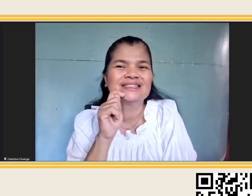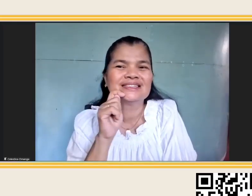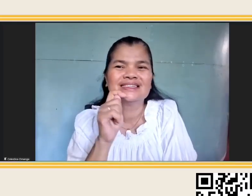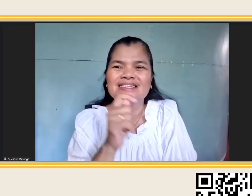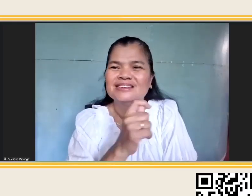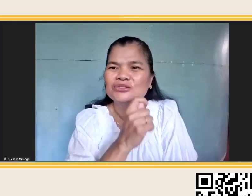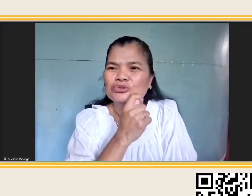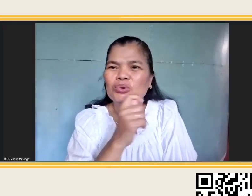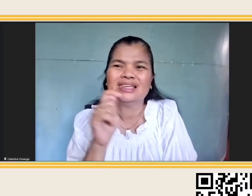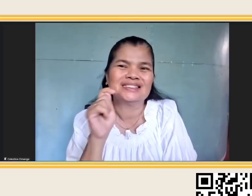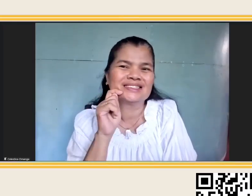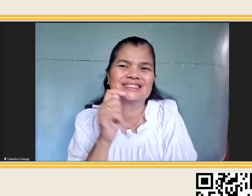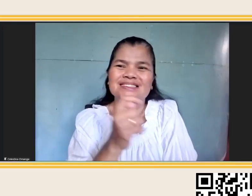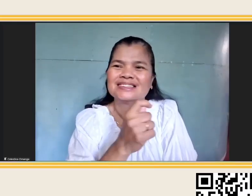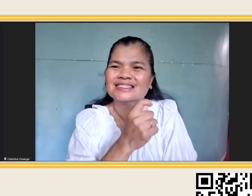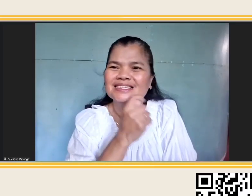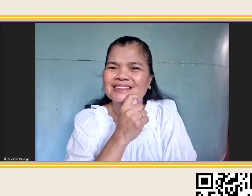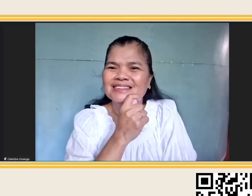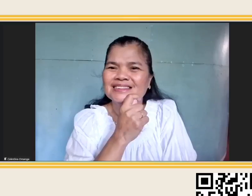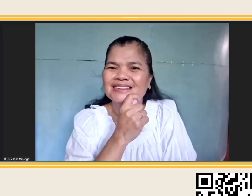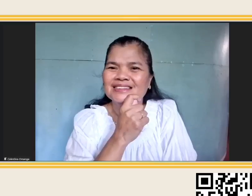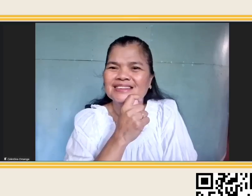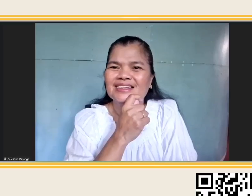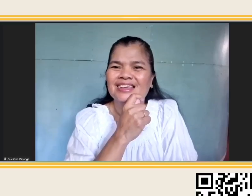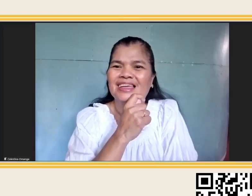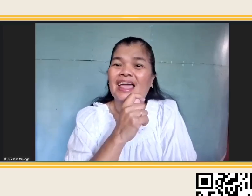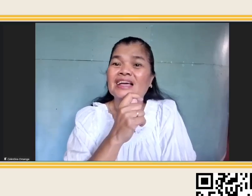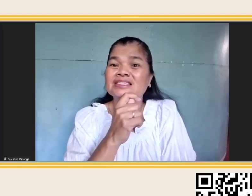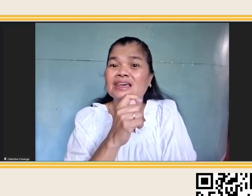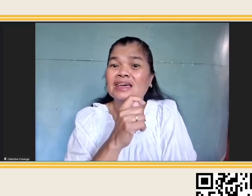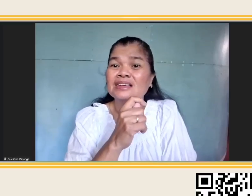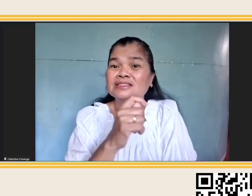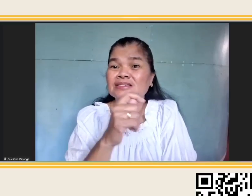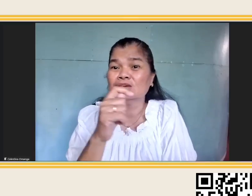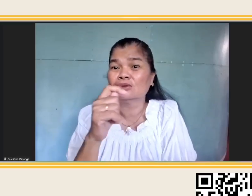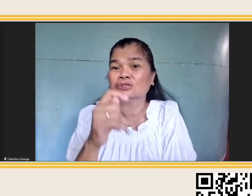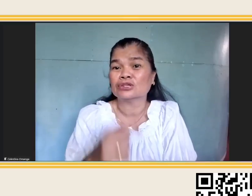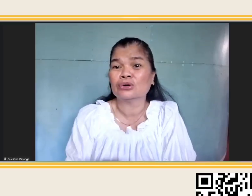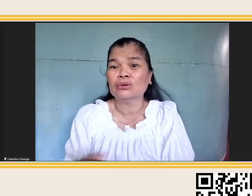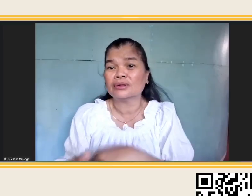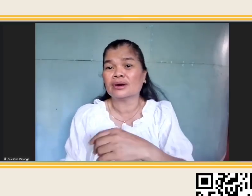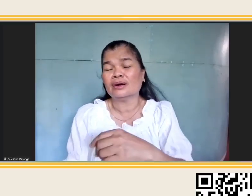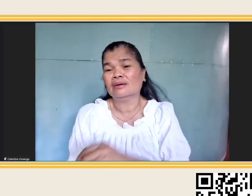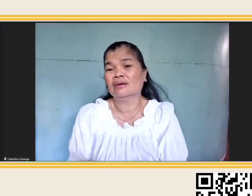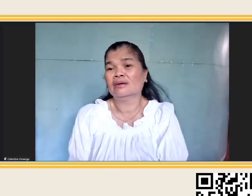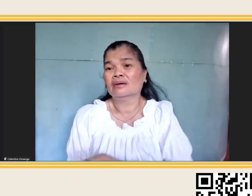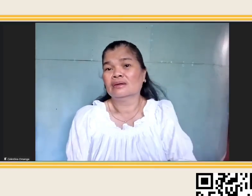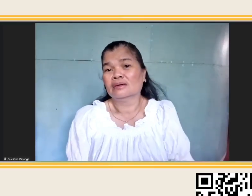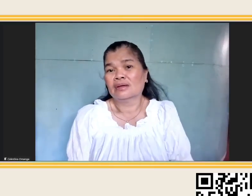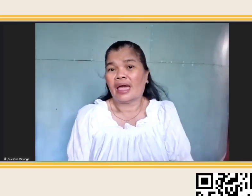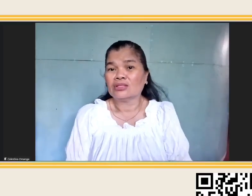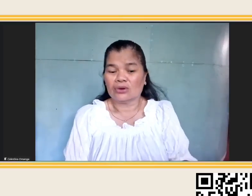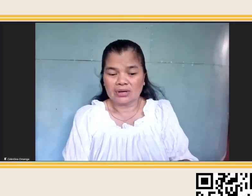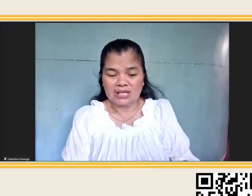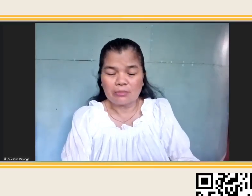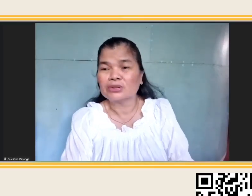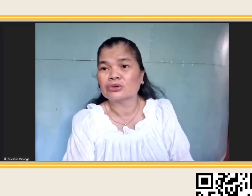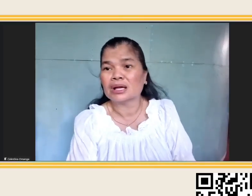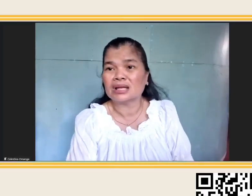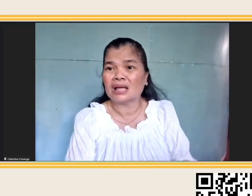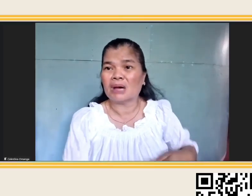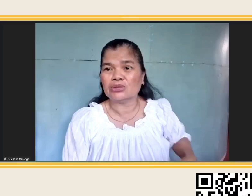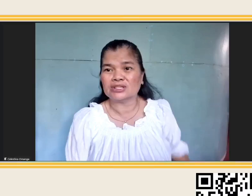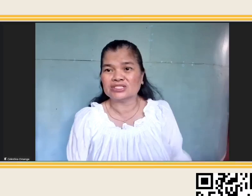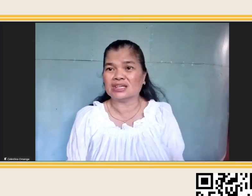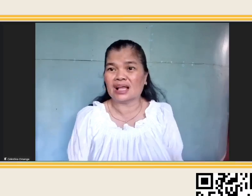Twins. Twins. Okay, next is yung sa shoulder. Ito, sample to